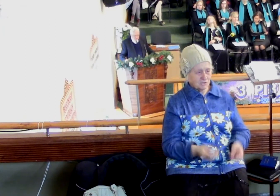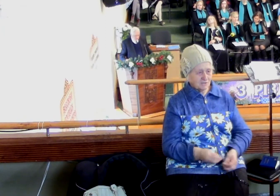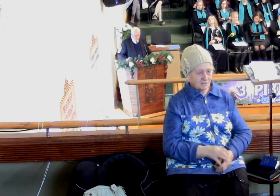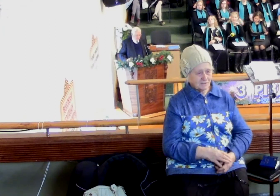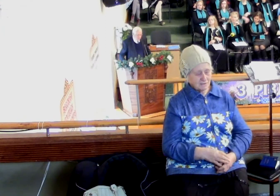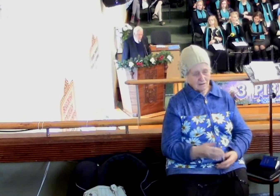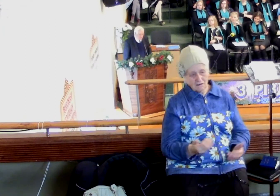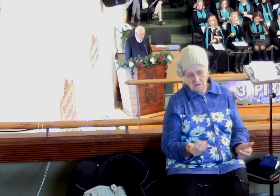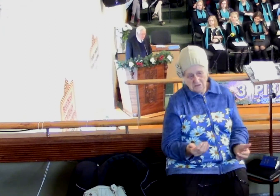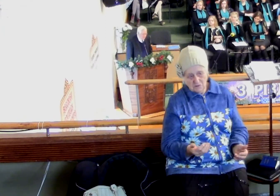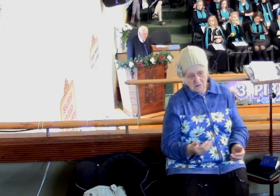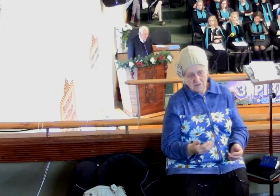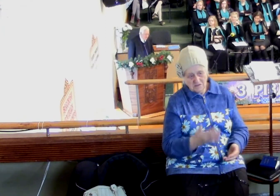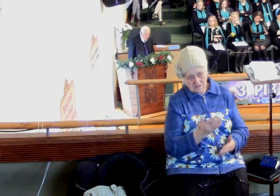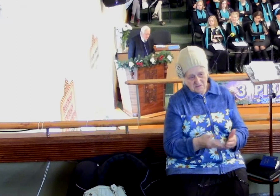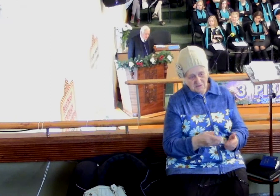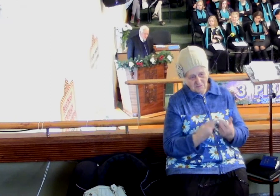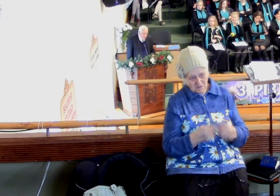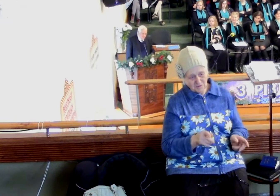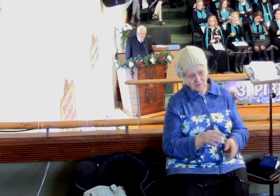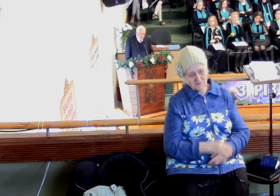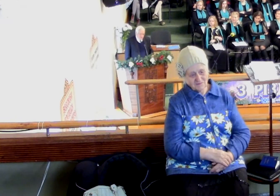Сегодня проще, братья и сестры.